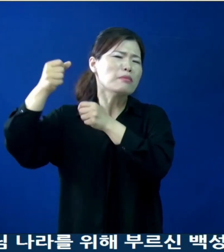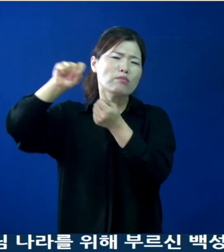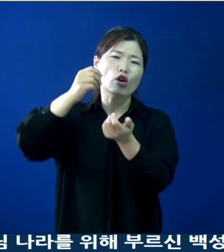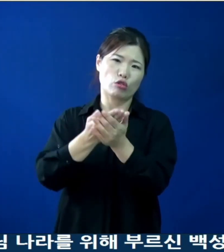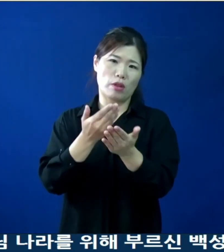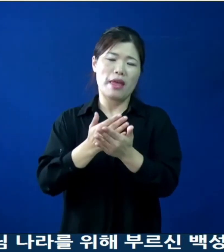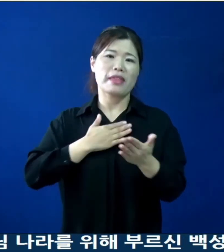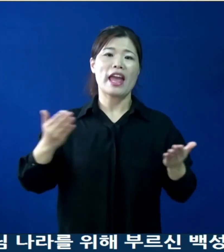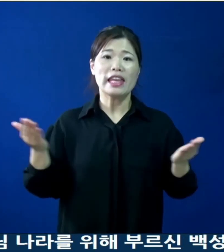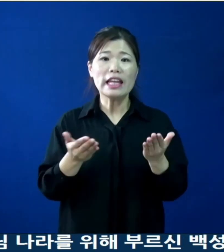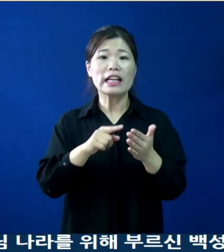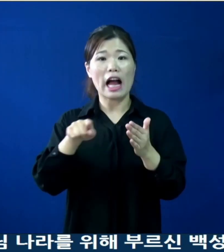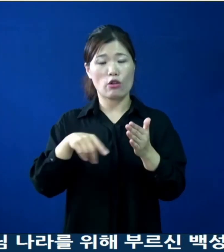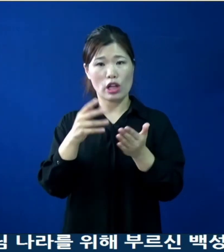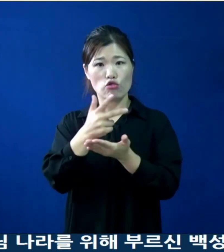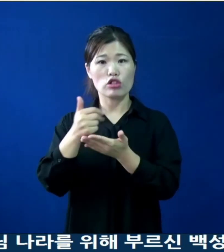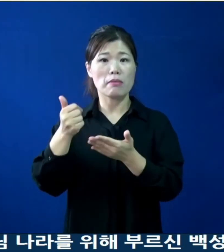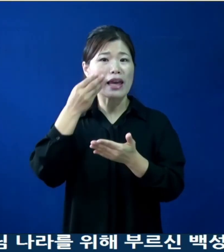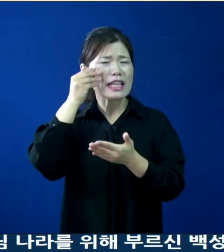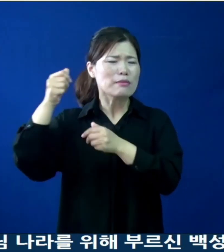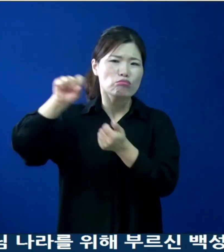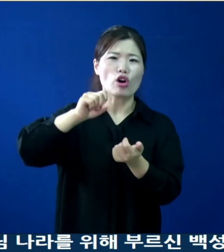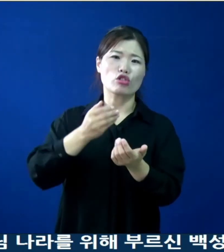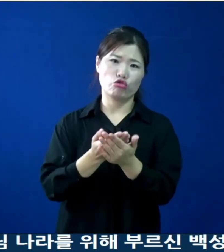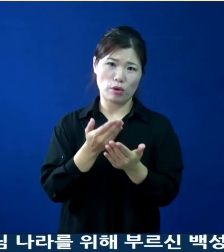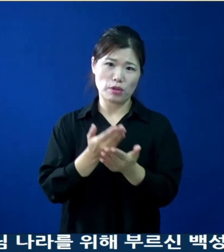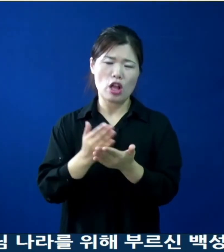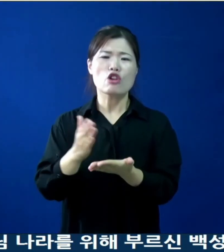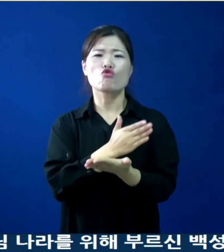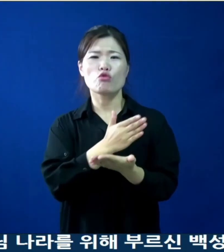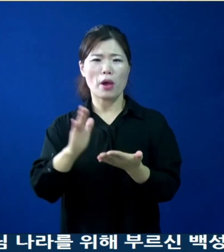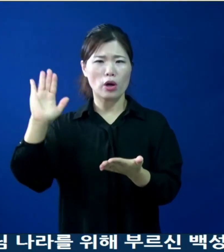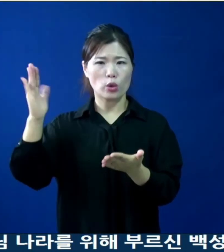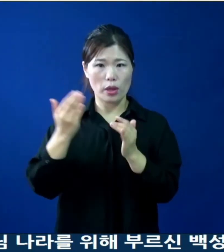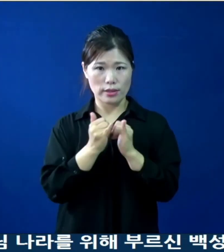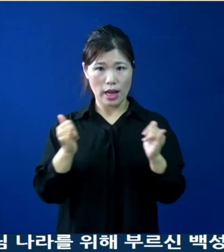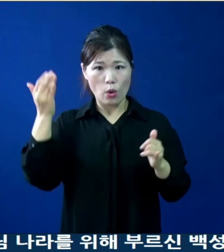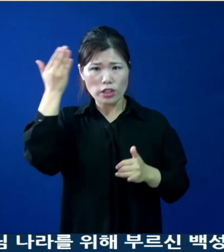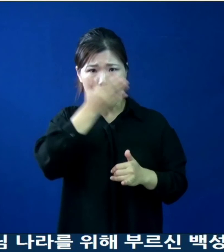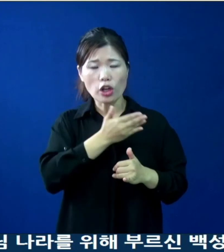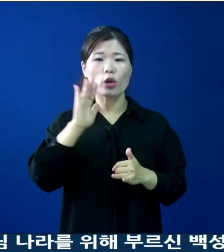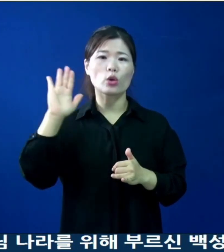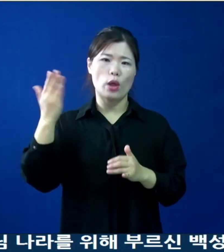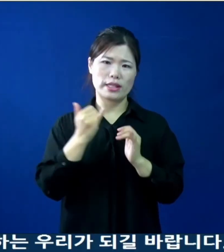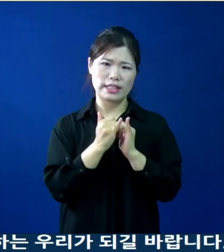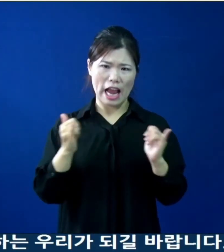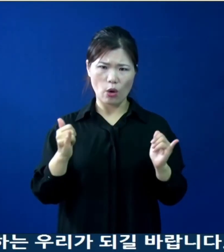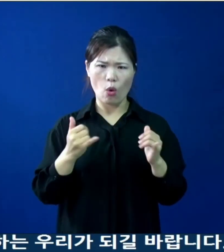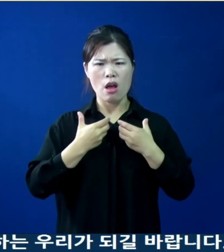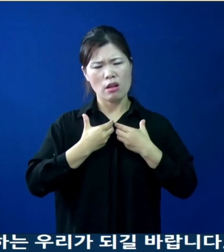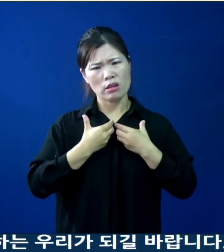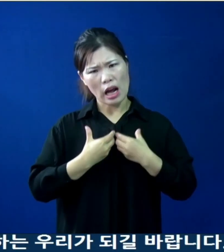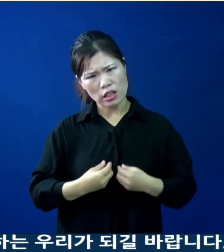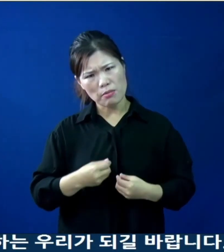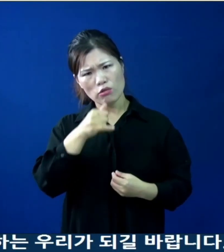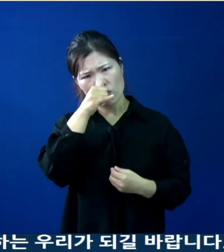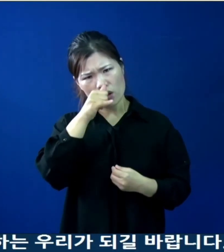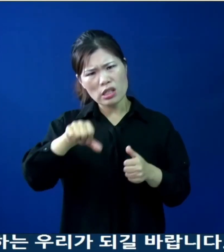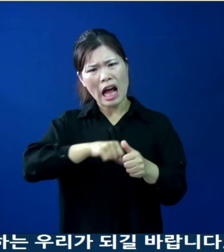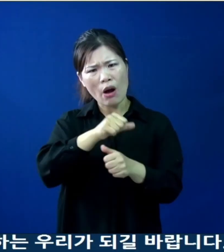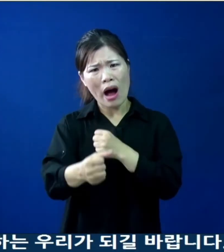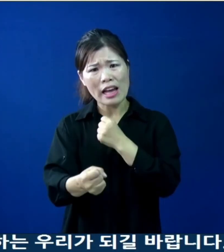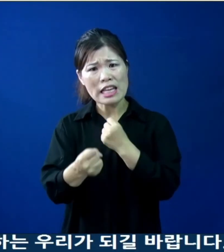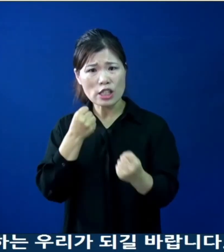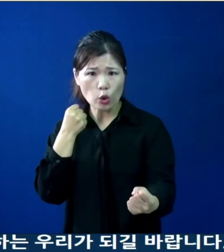일 가운데 주의 기름을 부어주시옵소서. 그래서 구별된 자로, 정결케 된 자로 낙심할 수 있는 상황이